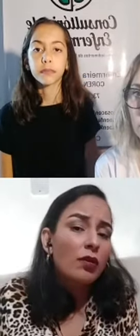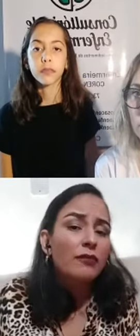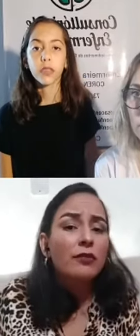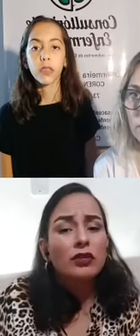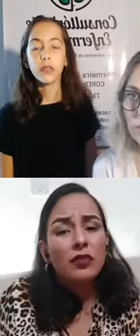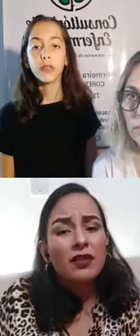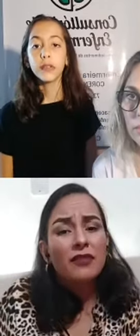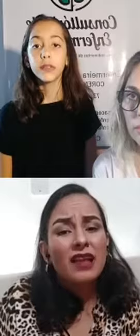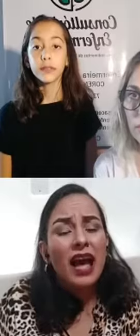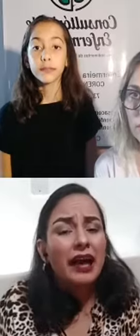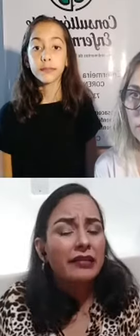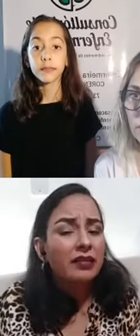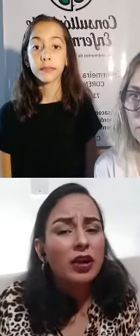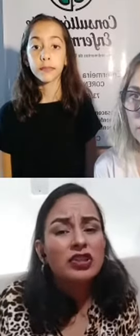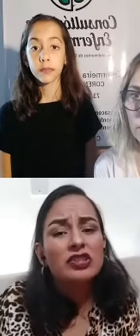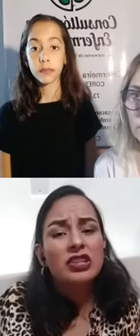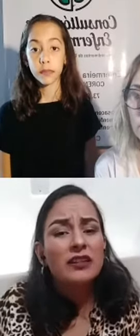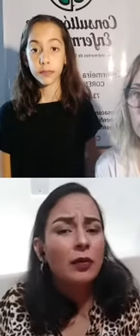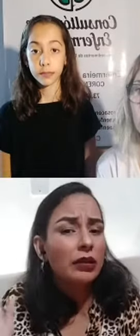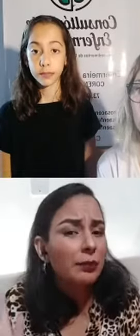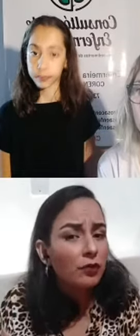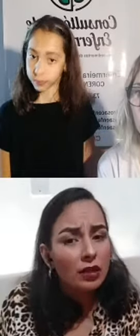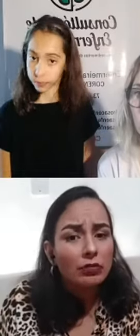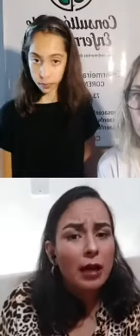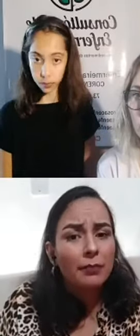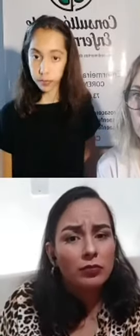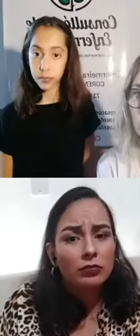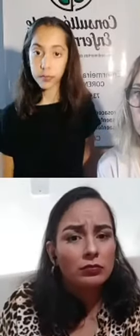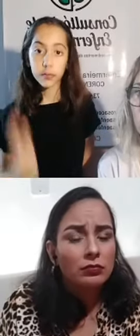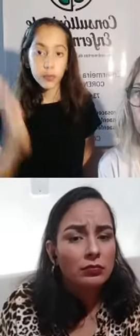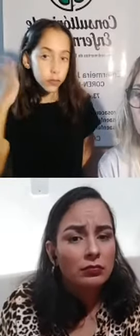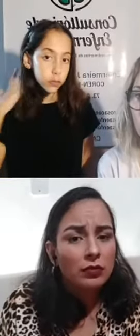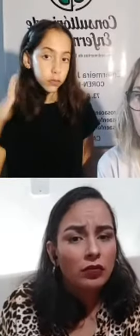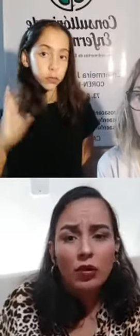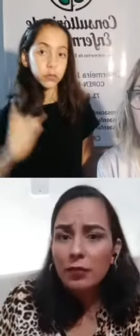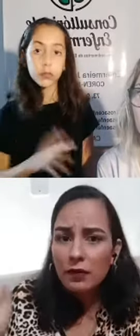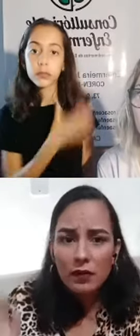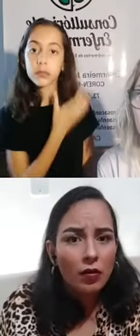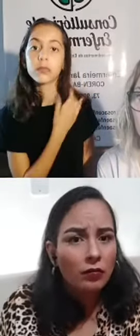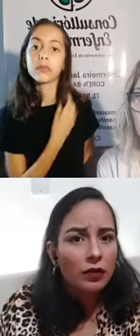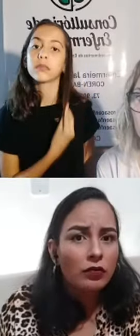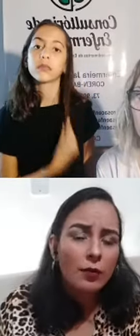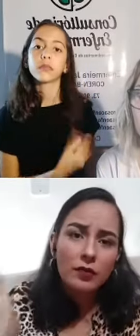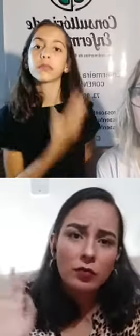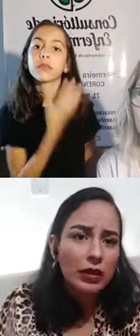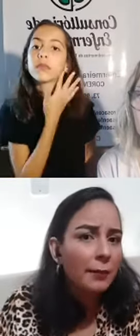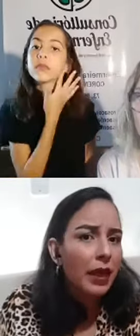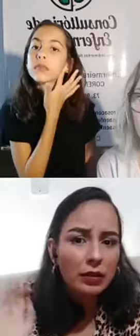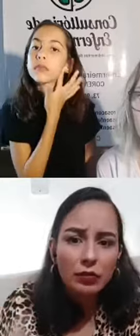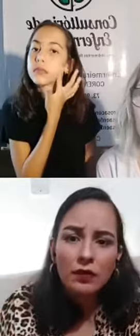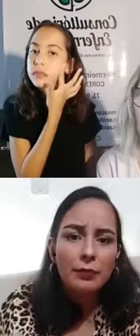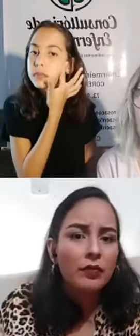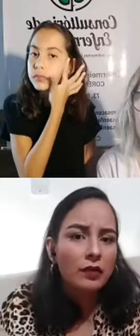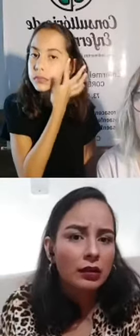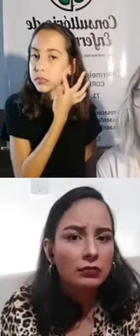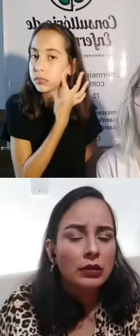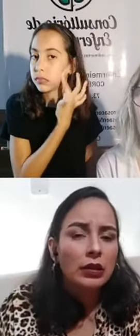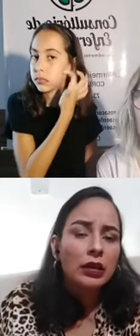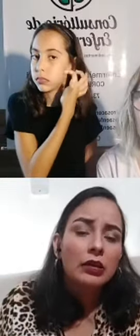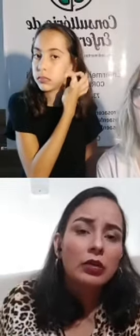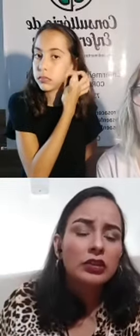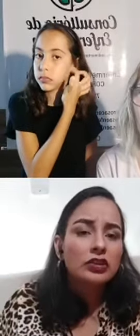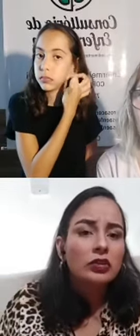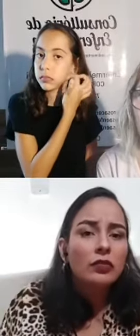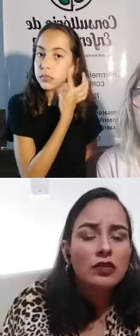não sou a favor de você fazer, se eu atingir 50%, tá bom. Eu sou ambiciosa, eu sou a pessoa da meta do 100%.